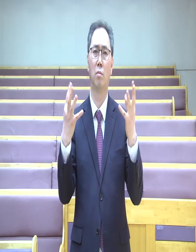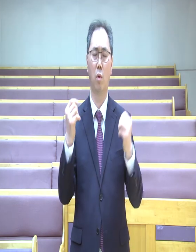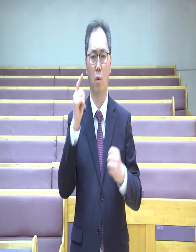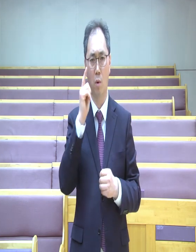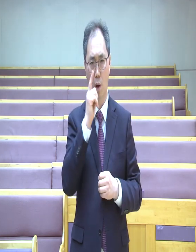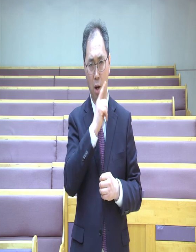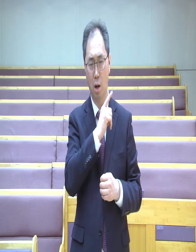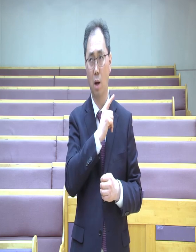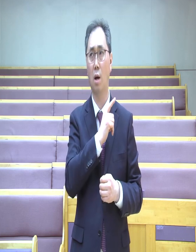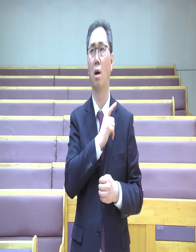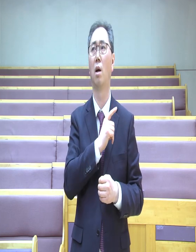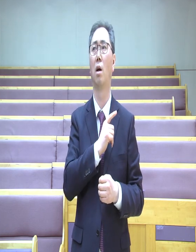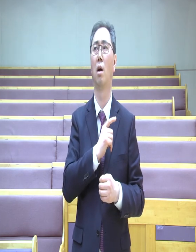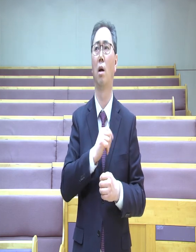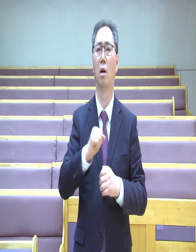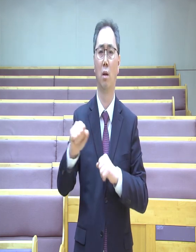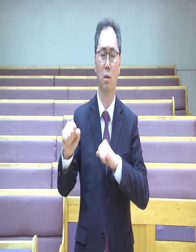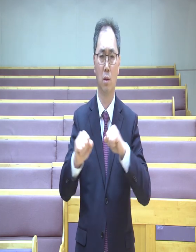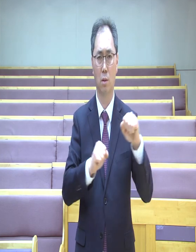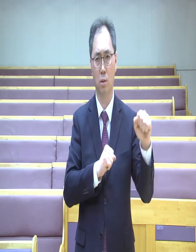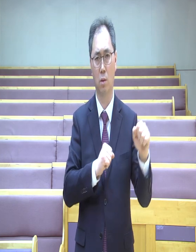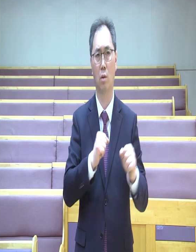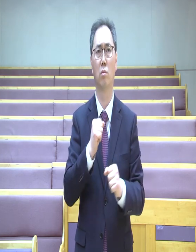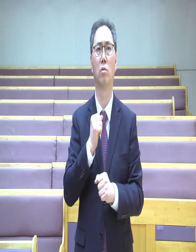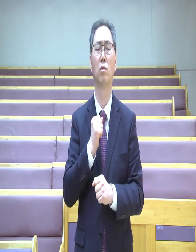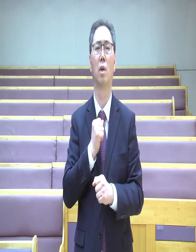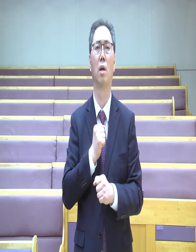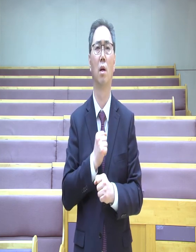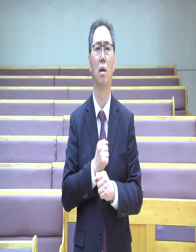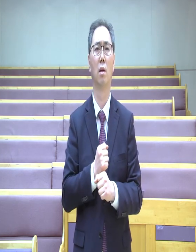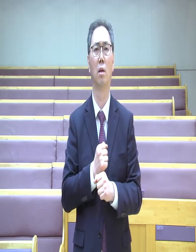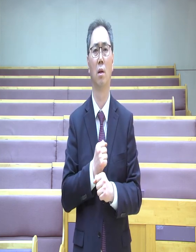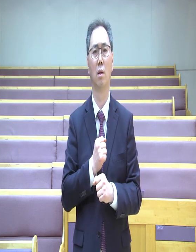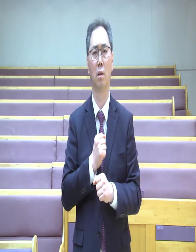자욱마다 가진 포악